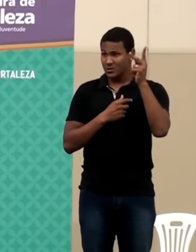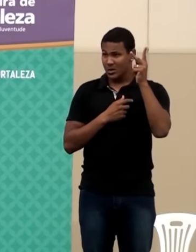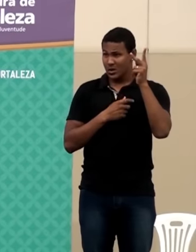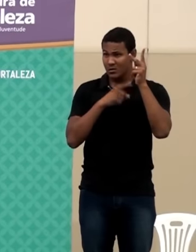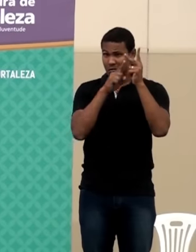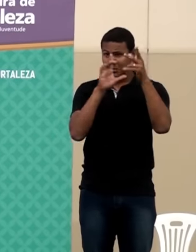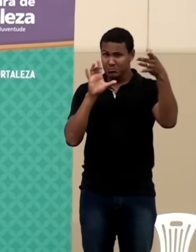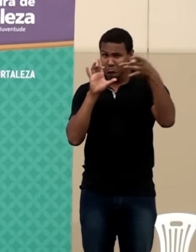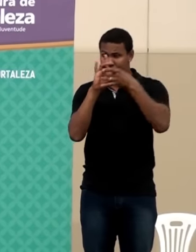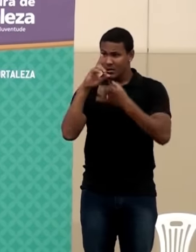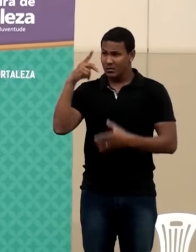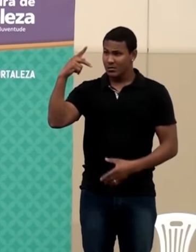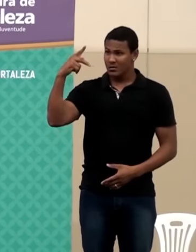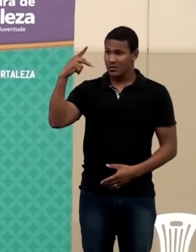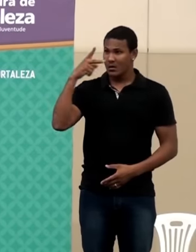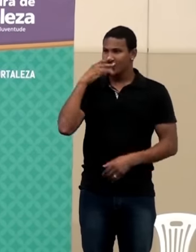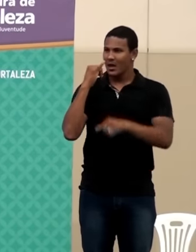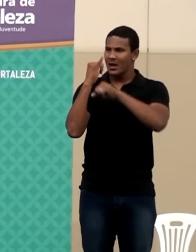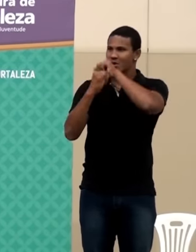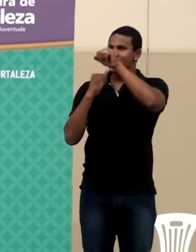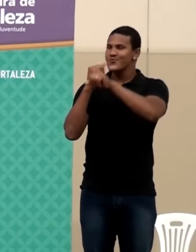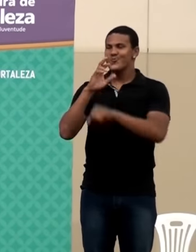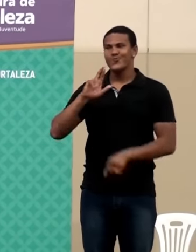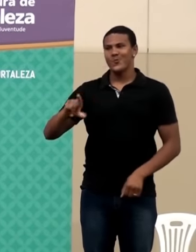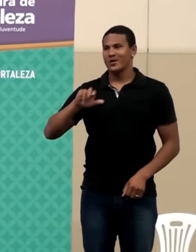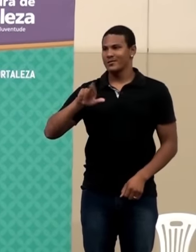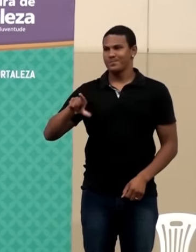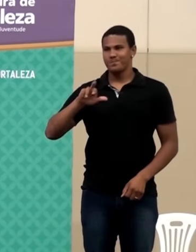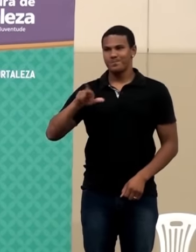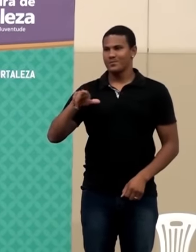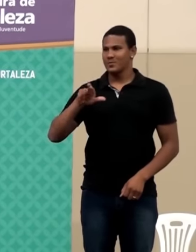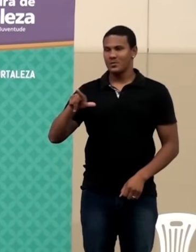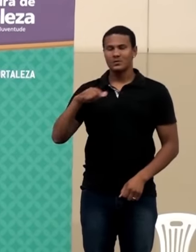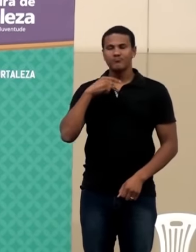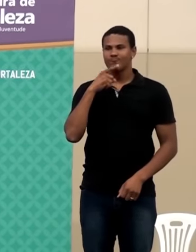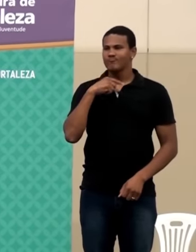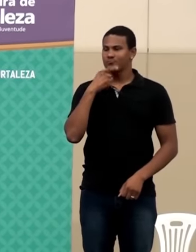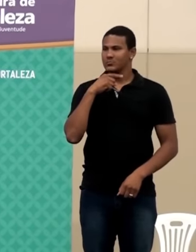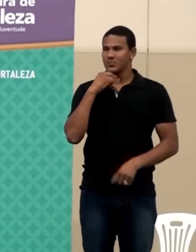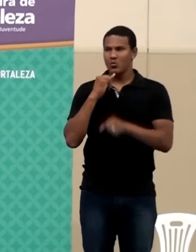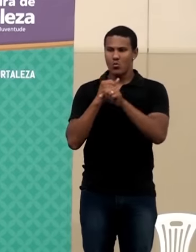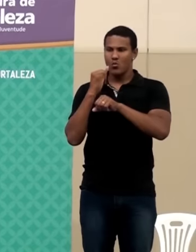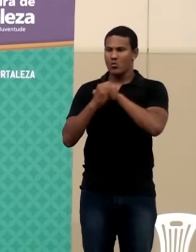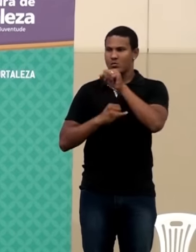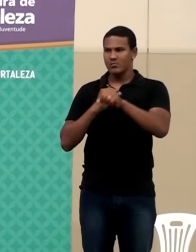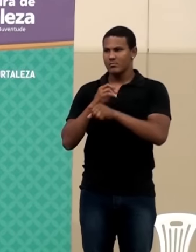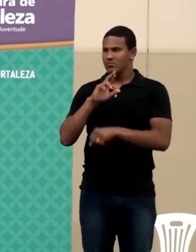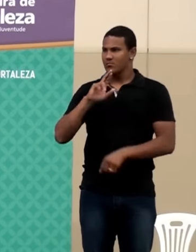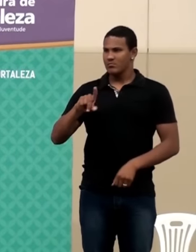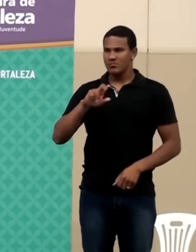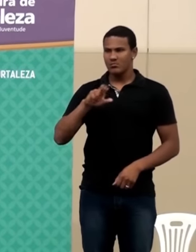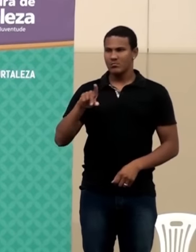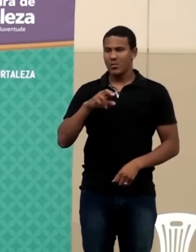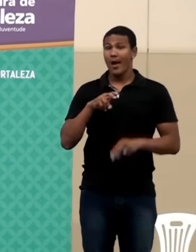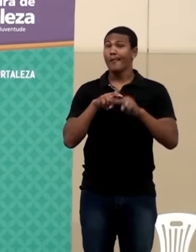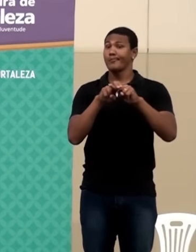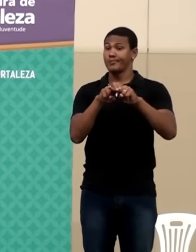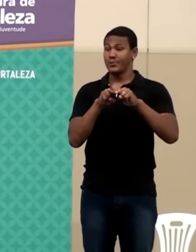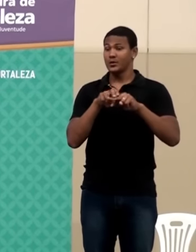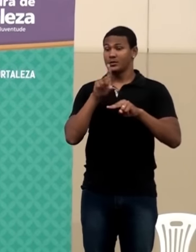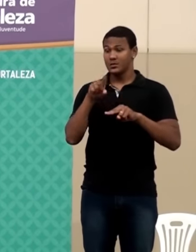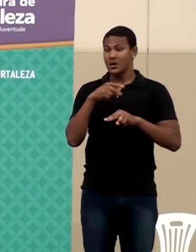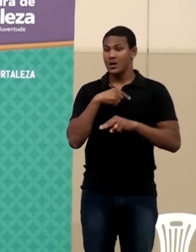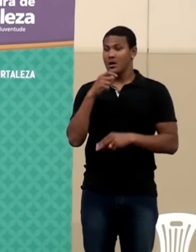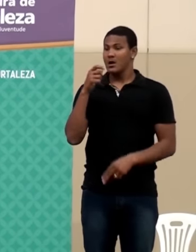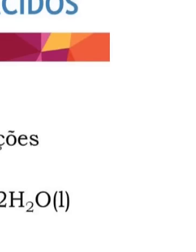ele é não ionizável, ele não se ioniza, de maneira que esse ácido acaba sendo